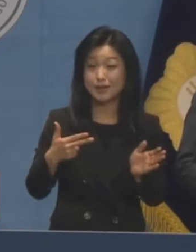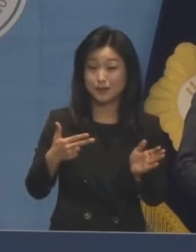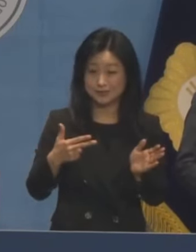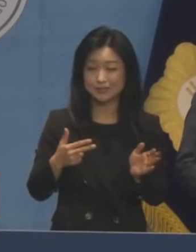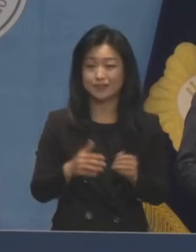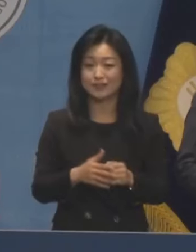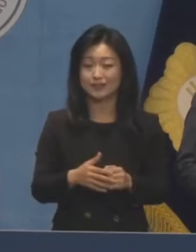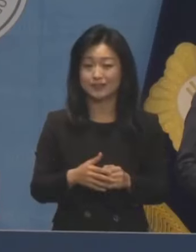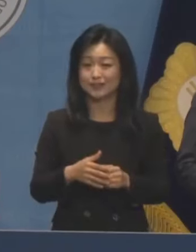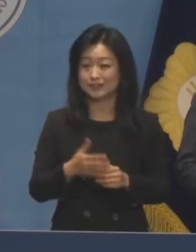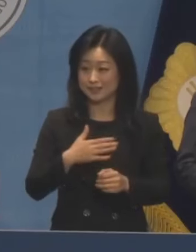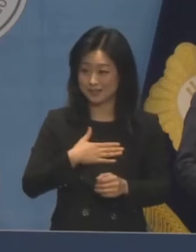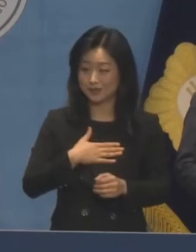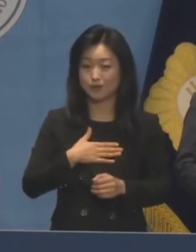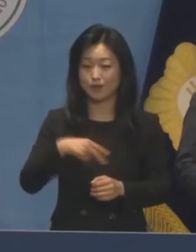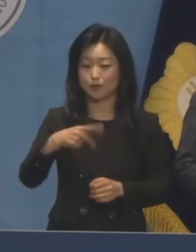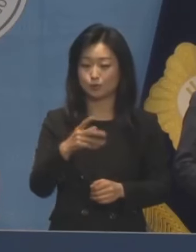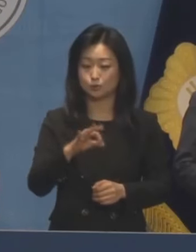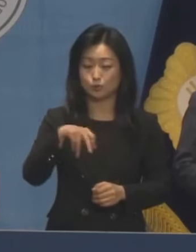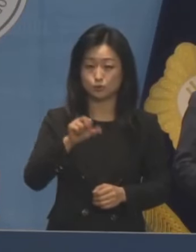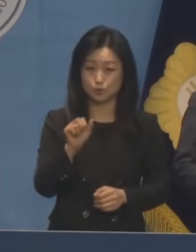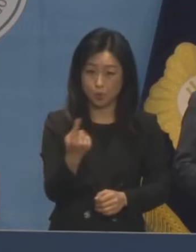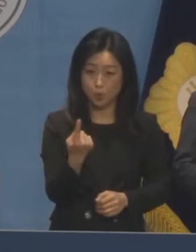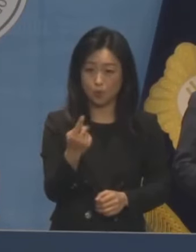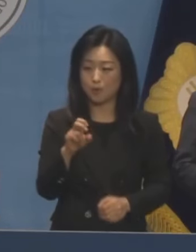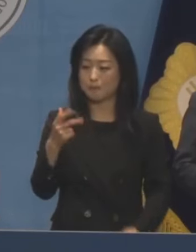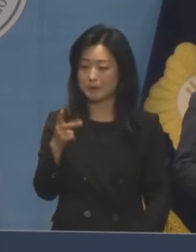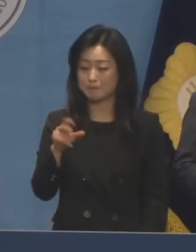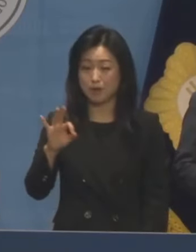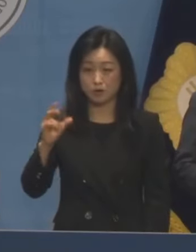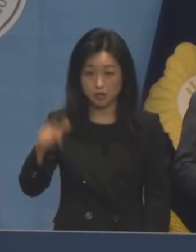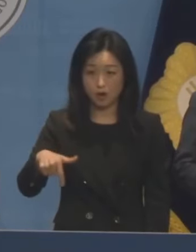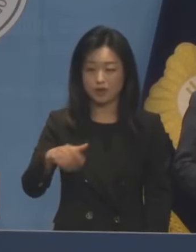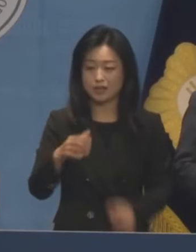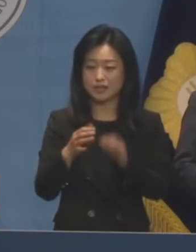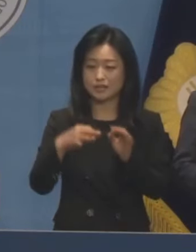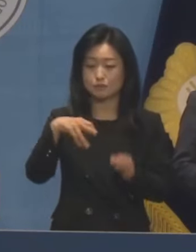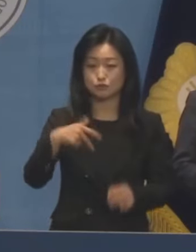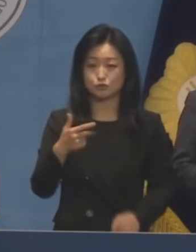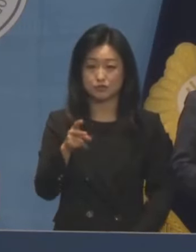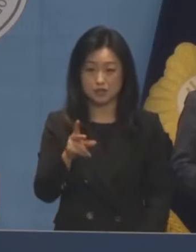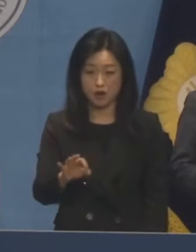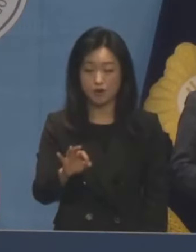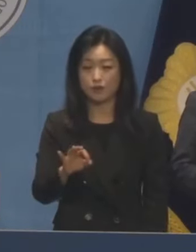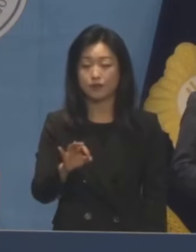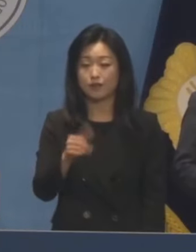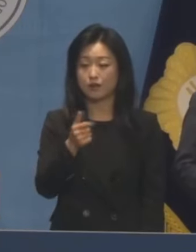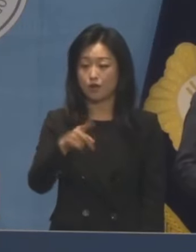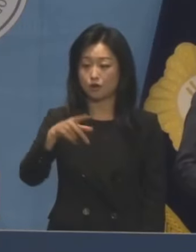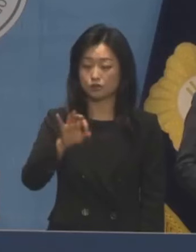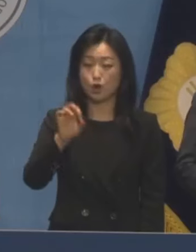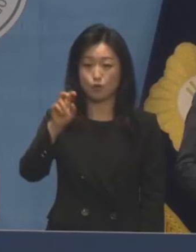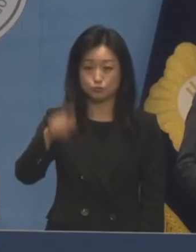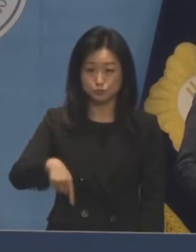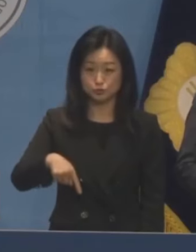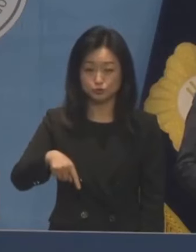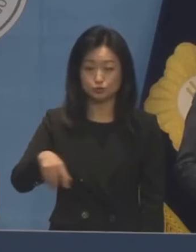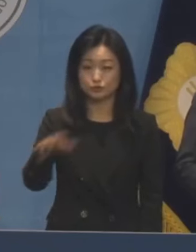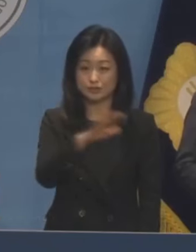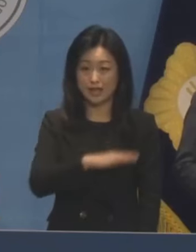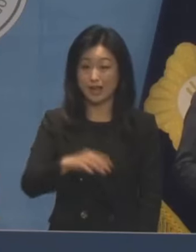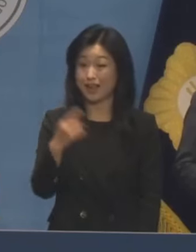더불어민주당 송순호 최고위원 민병덕 을지로 위원장 김주영 노동중 실천 부단장 허성무 국회의원이